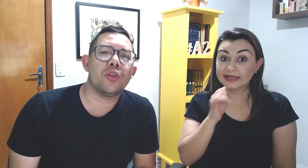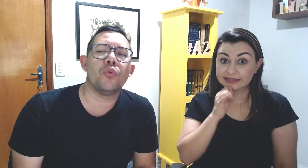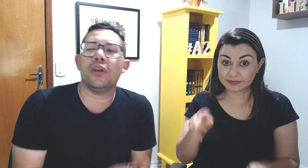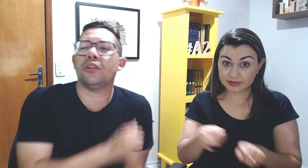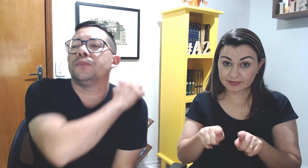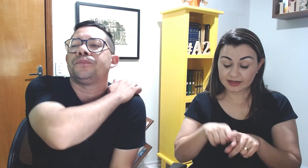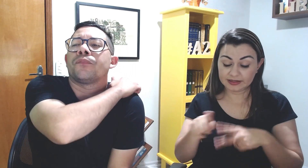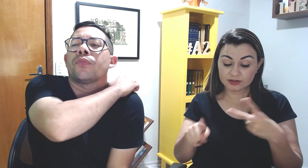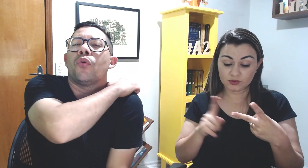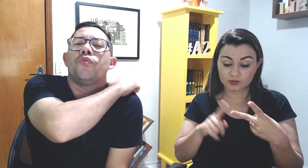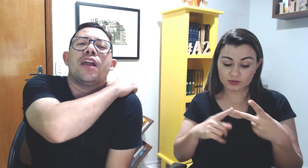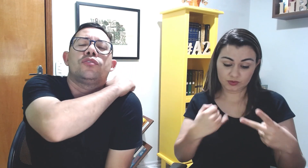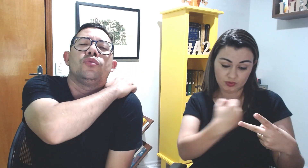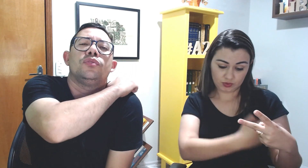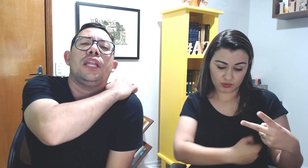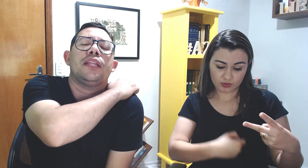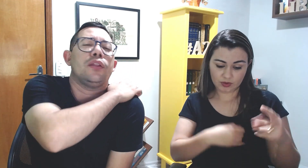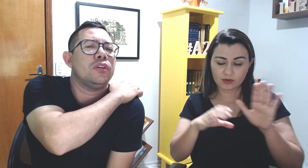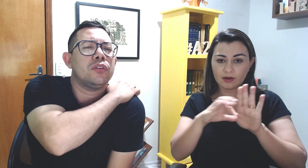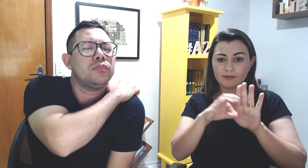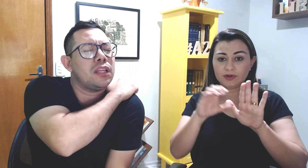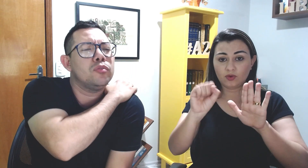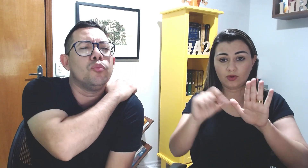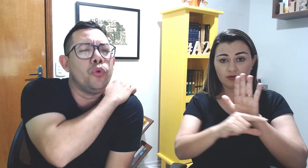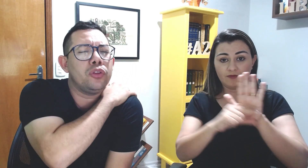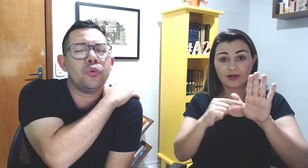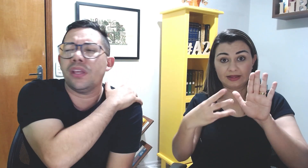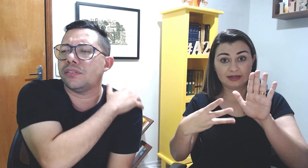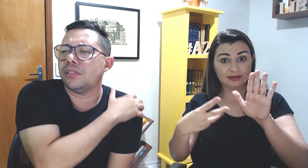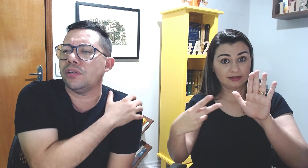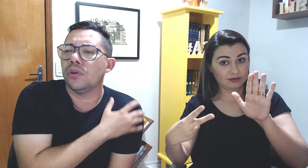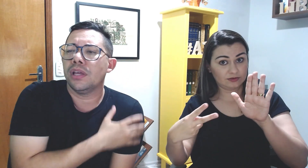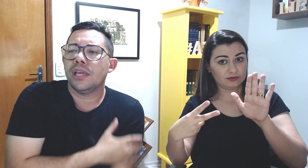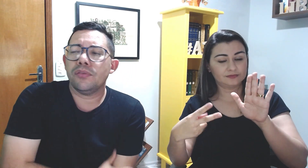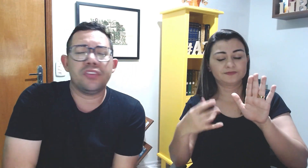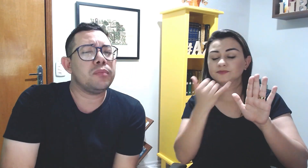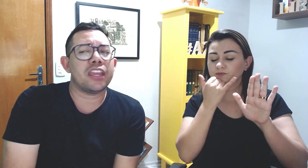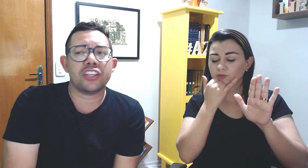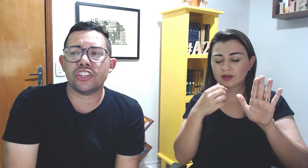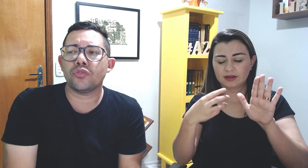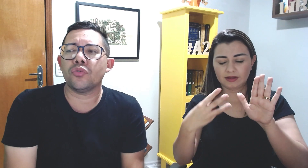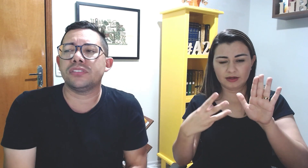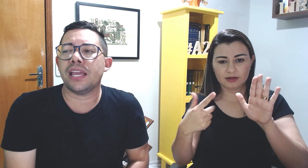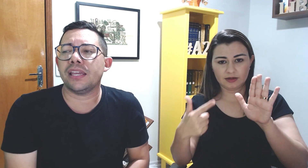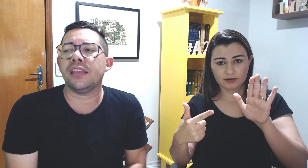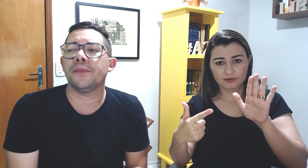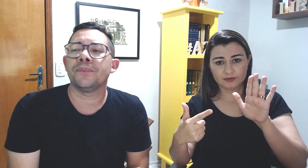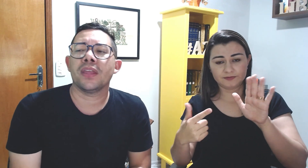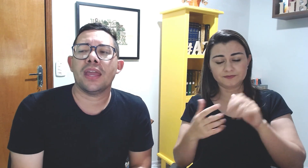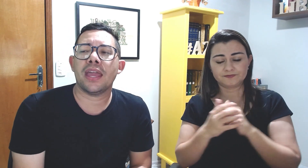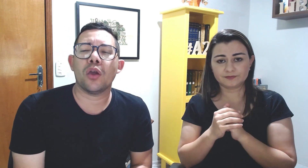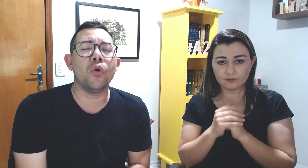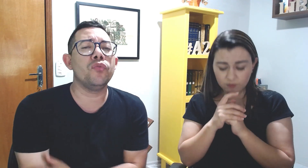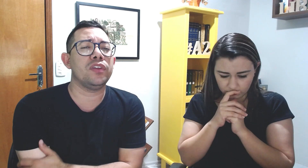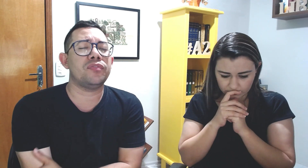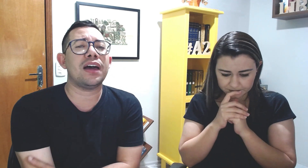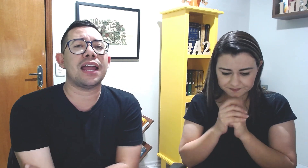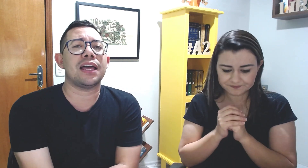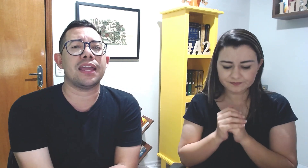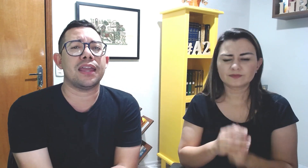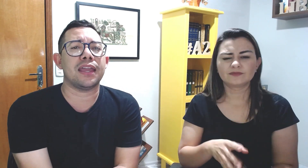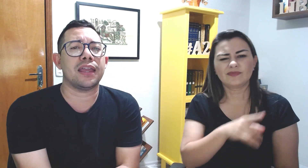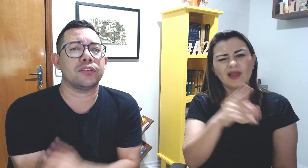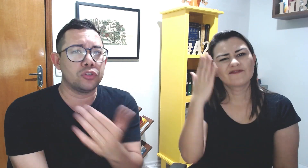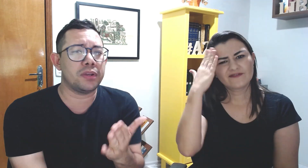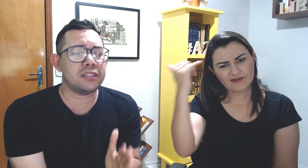de número 8, o verso 32, é um texto muito conhecido, e vira e mexe a gente consegue ouvir